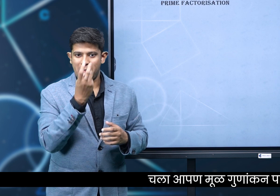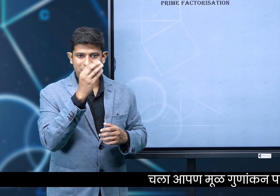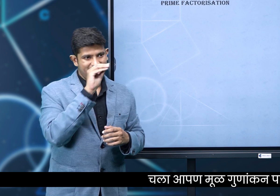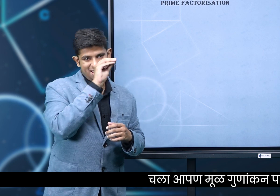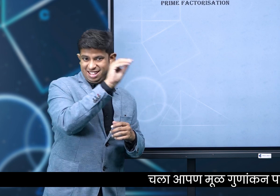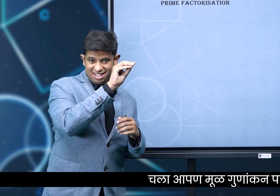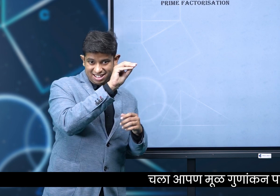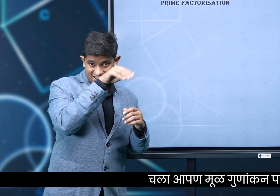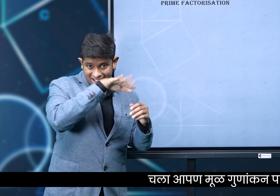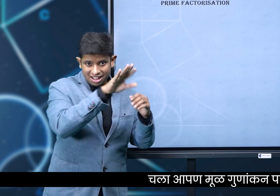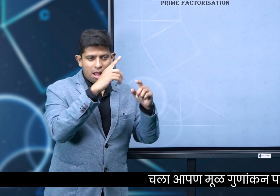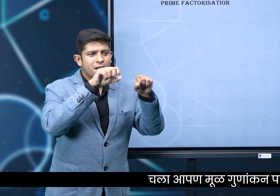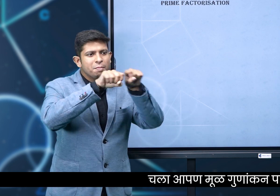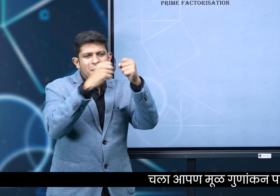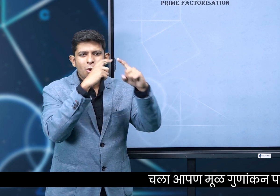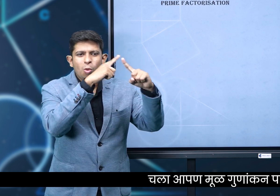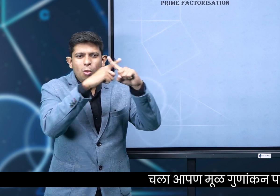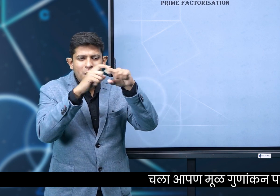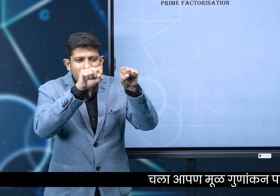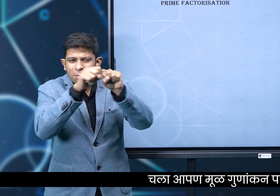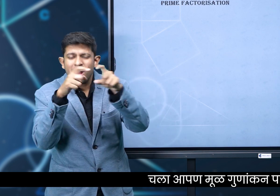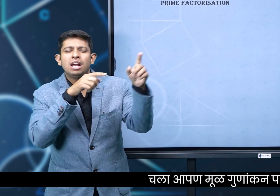चला आपण मूळ गुणांकन पाहूया.